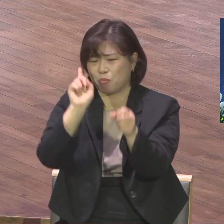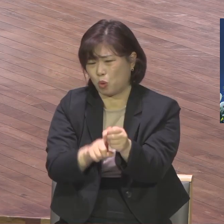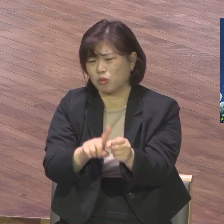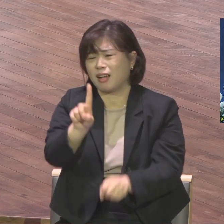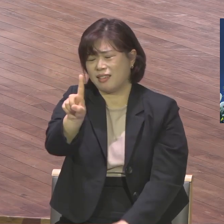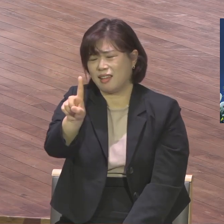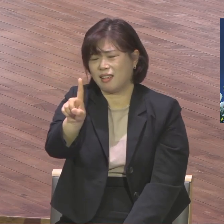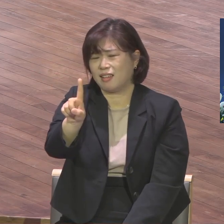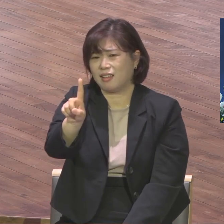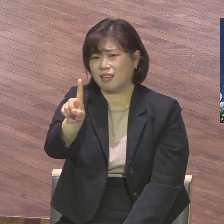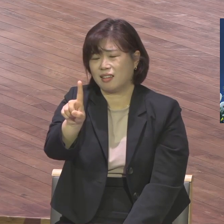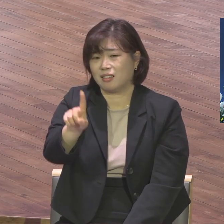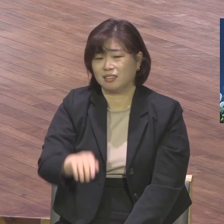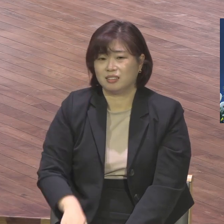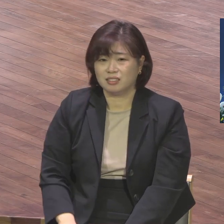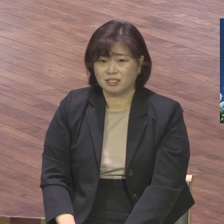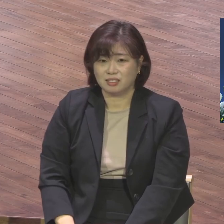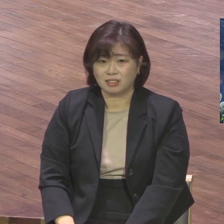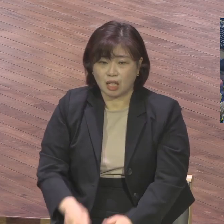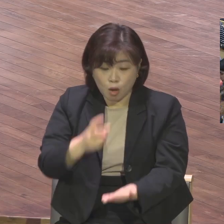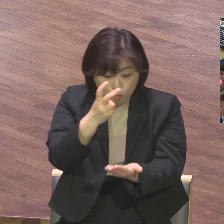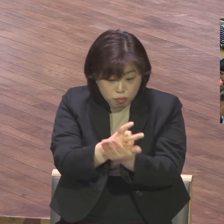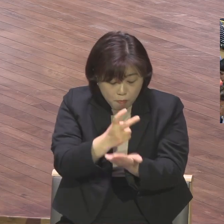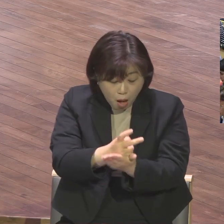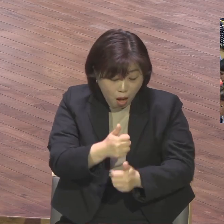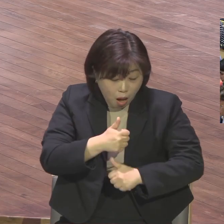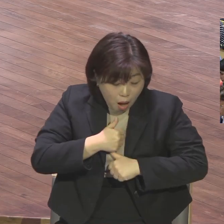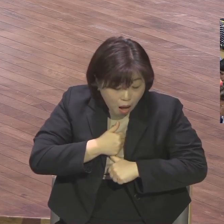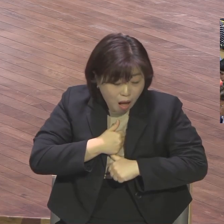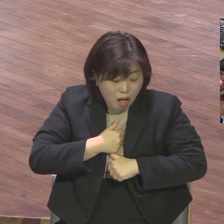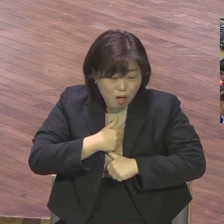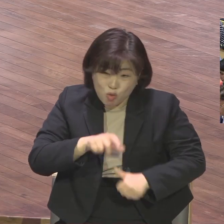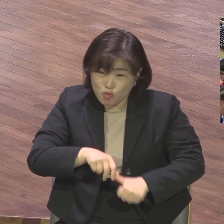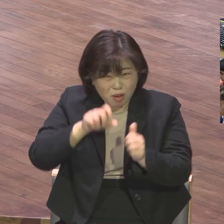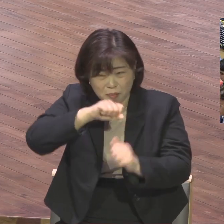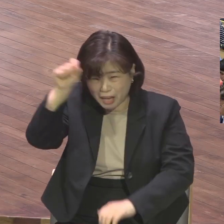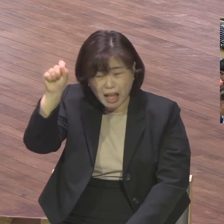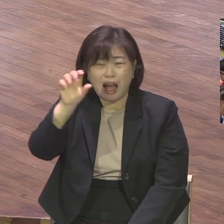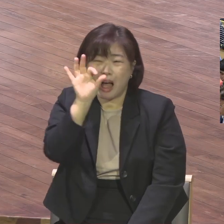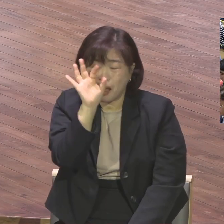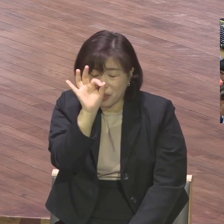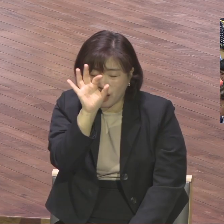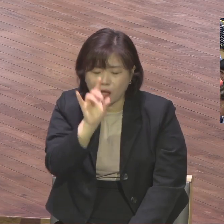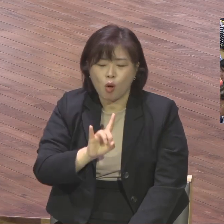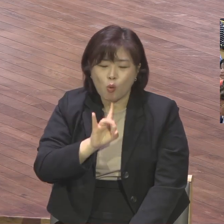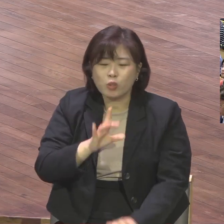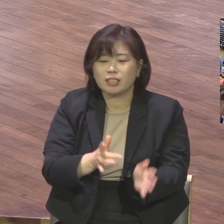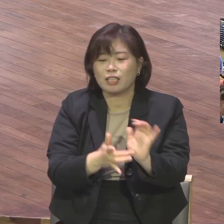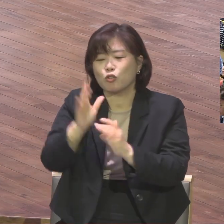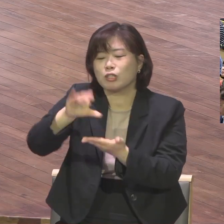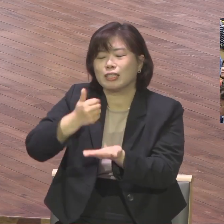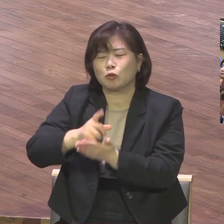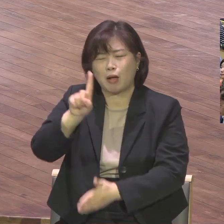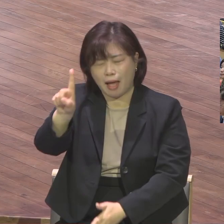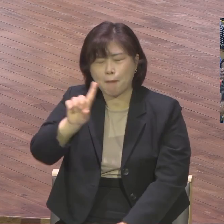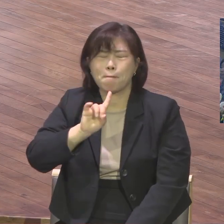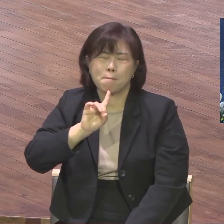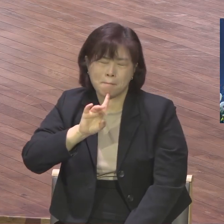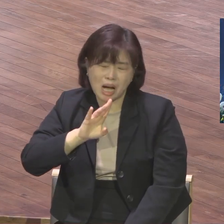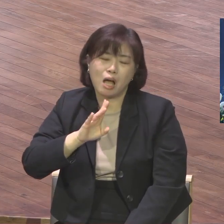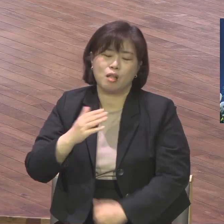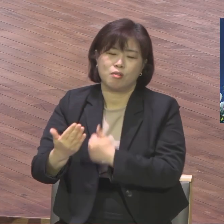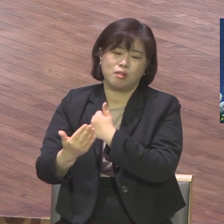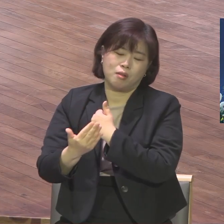해결할 수 있는 길은 예수 그리스도뿐이구나. 예수를 그리스도로 믿고 그분 앞에 나오는 것이